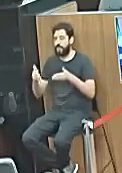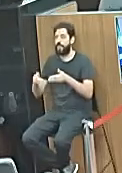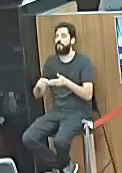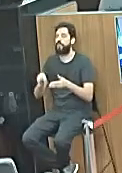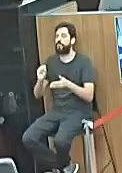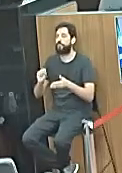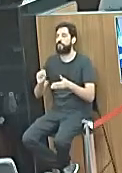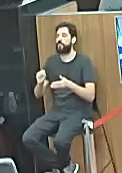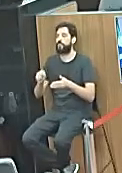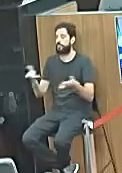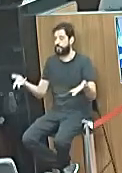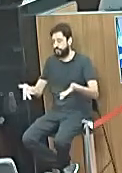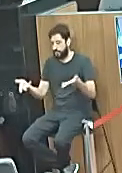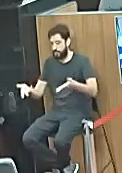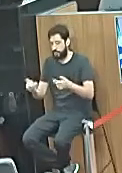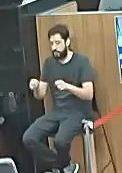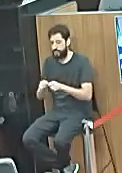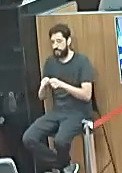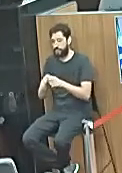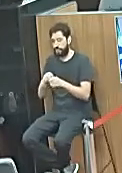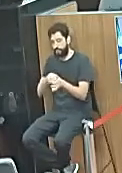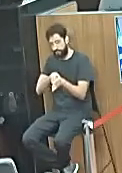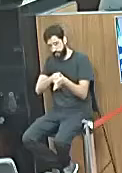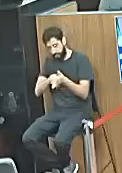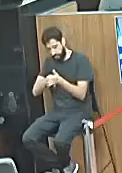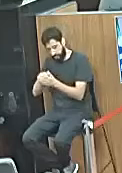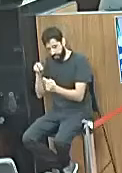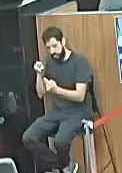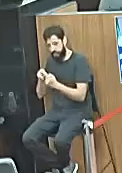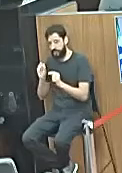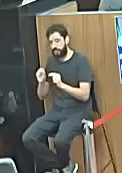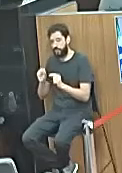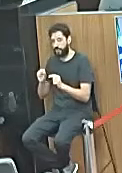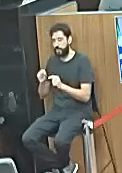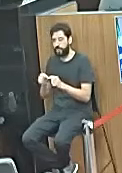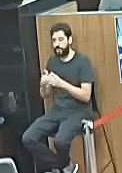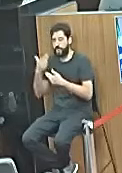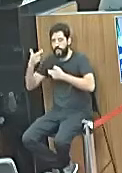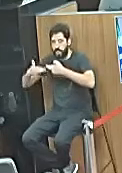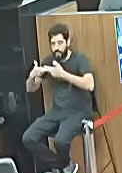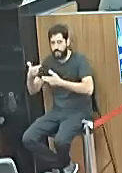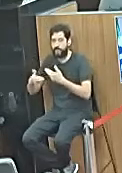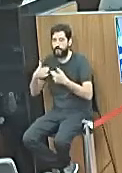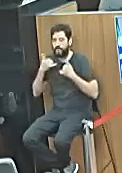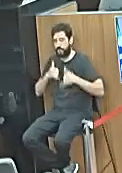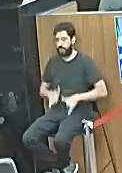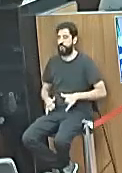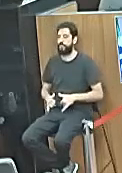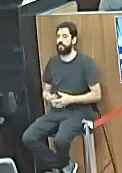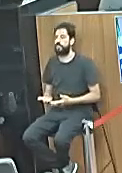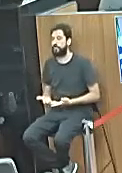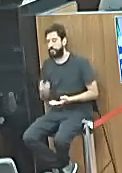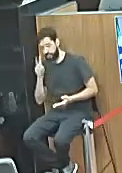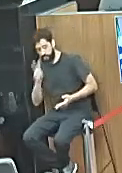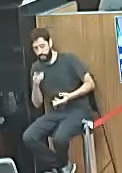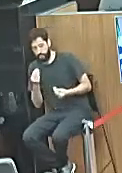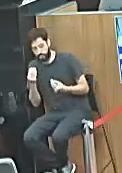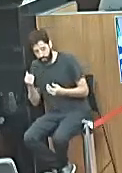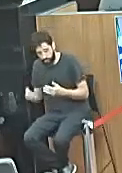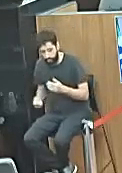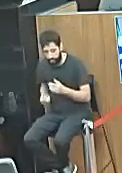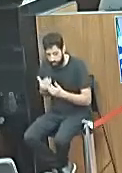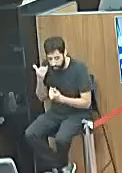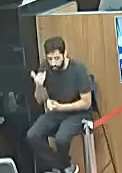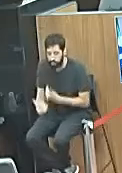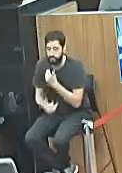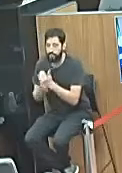incentivar a realização de estudos referente a fontes renováveis e eficiência energética com vista a alavancar esse setor